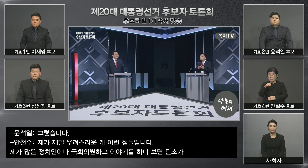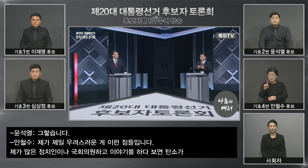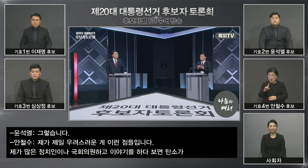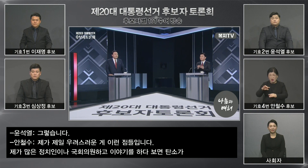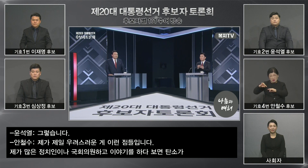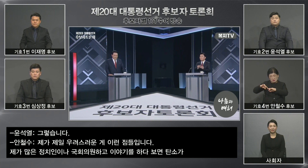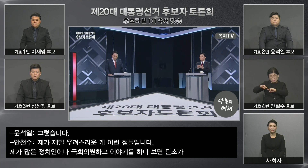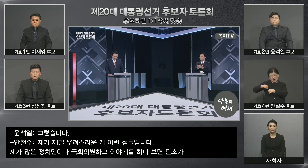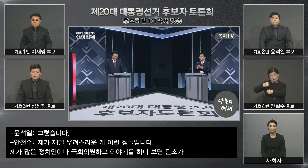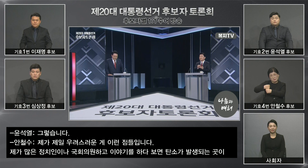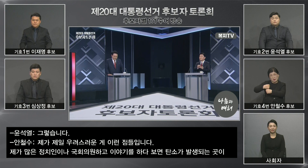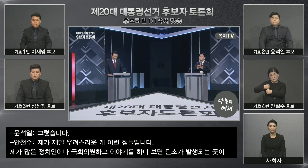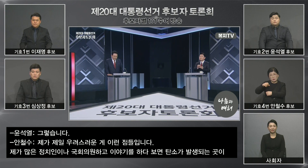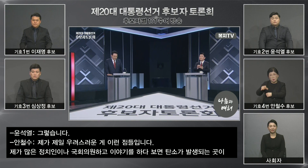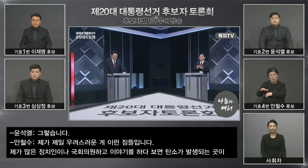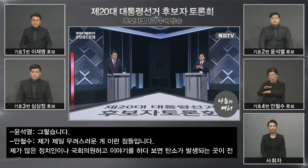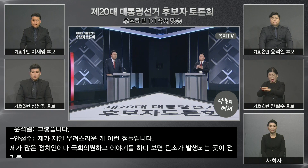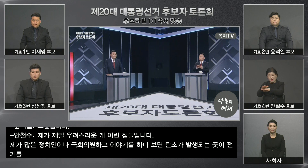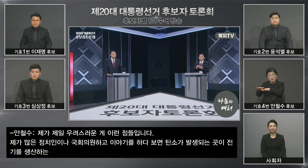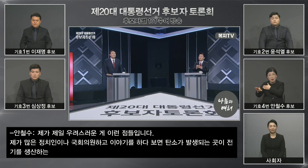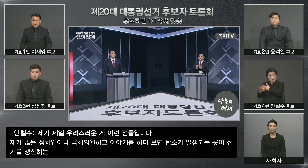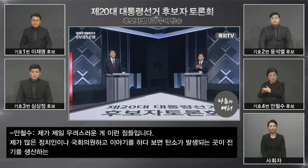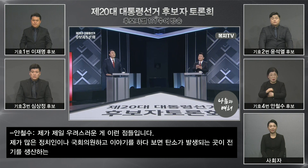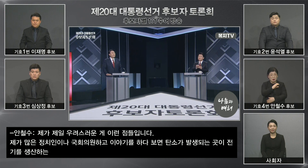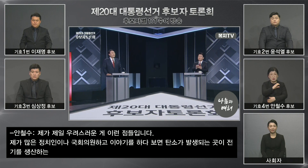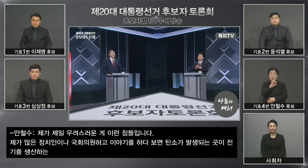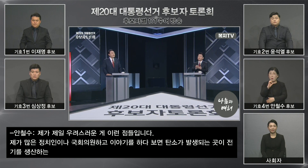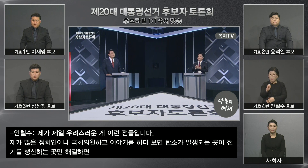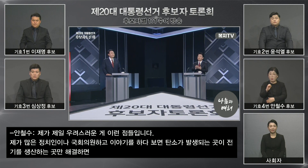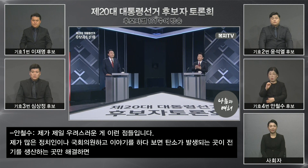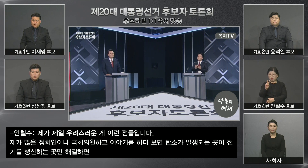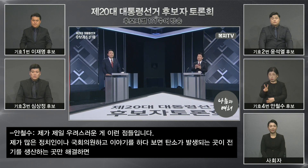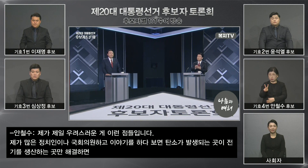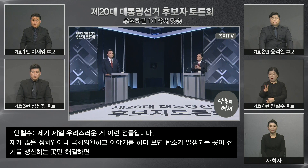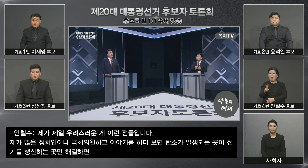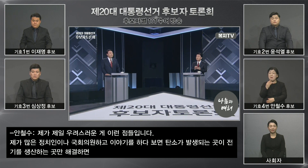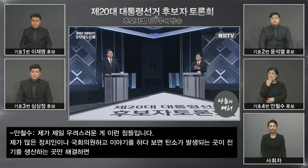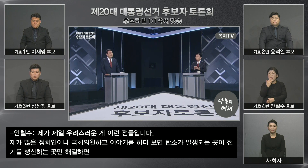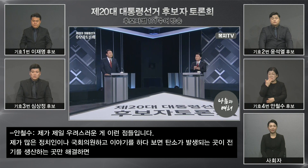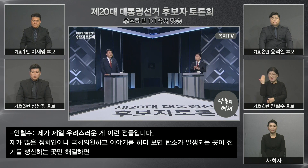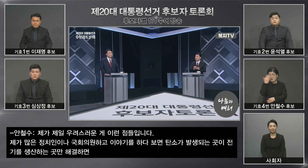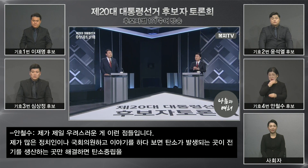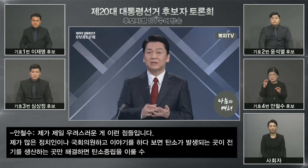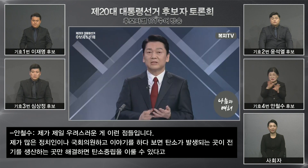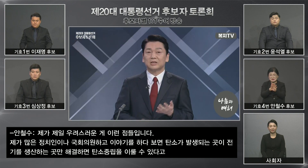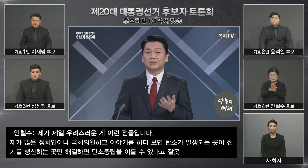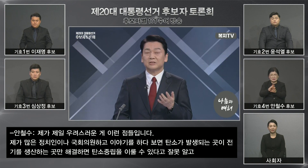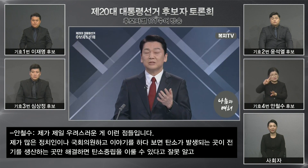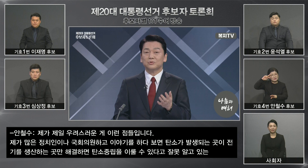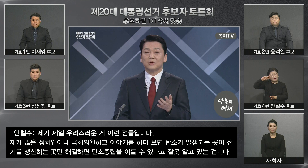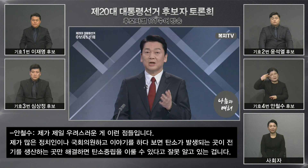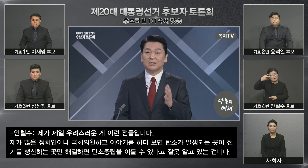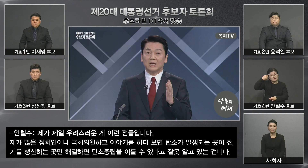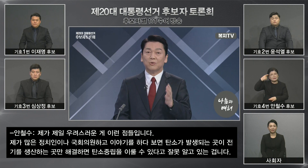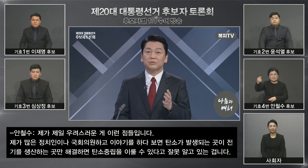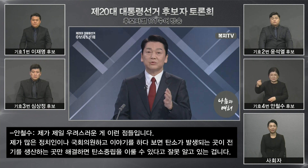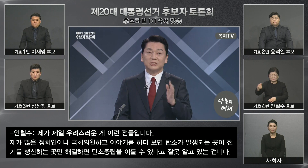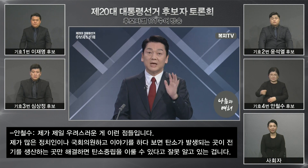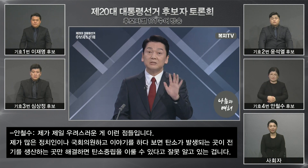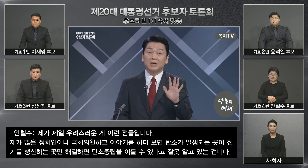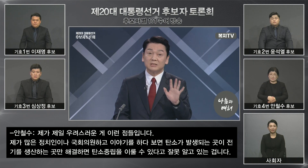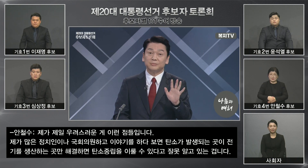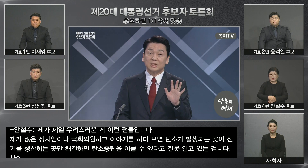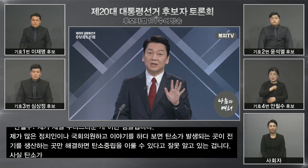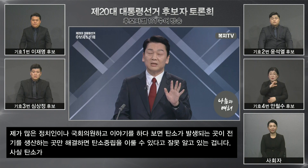전기를 생산하는 곳만 해결하면 탄소 중립을 이룰 수 있다고 잘못 알고 있는 겁니다. 사실 탄소가 나오는